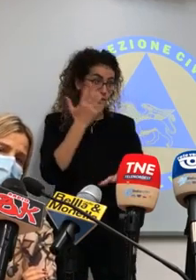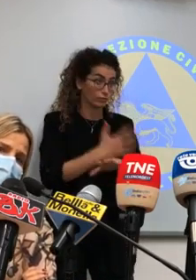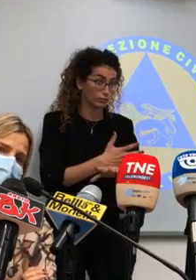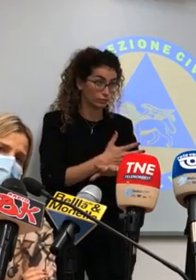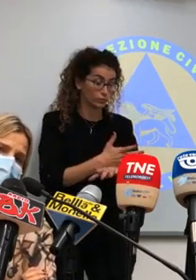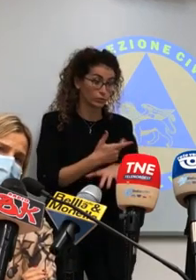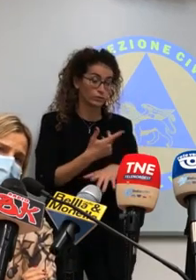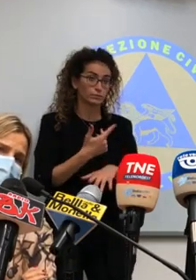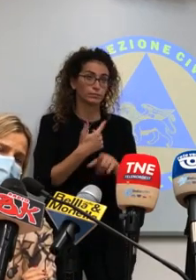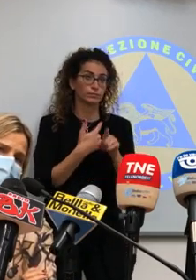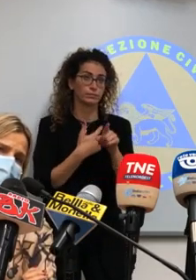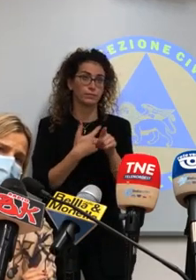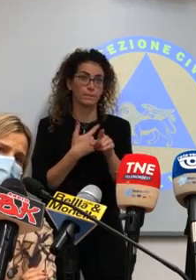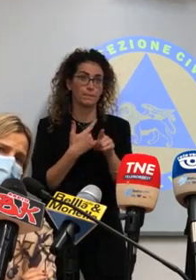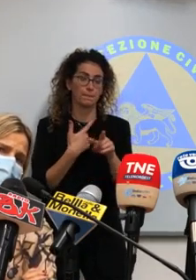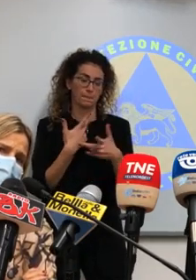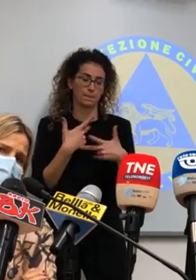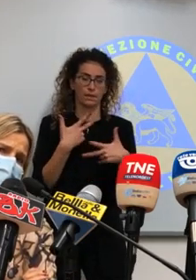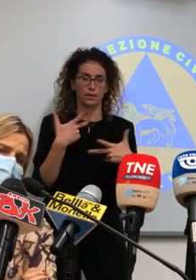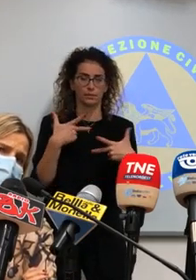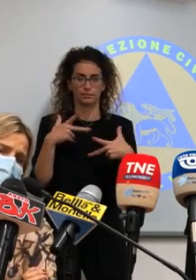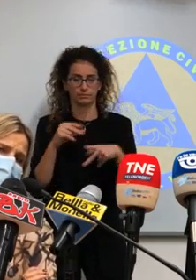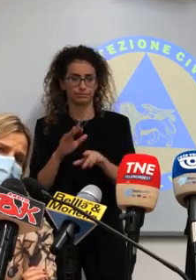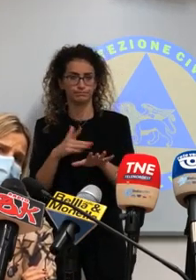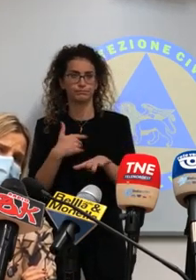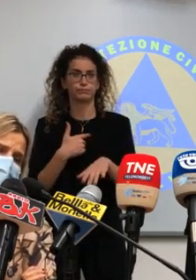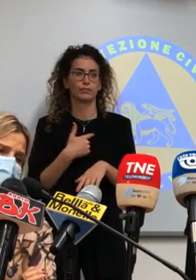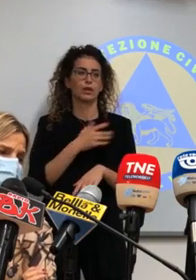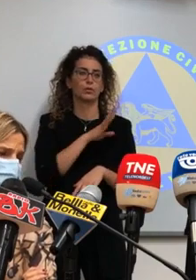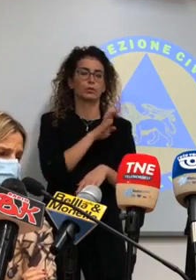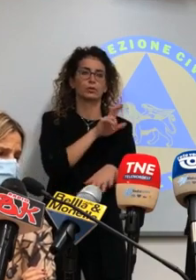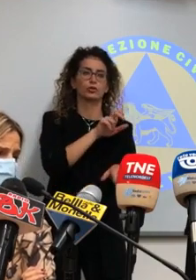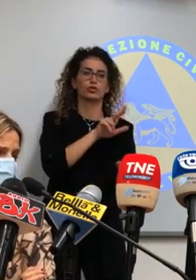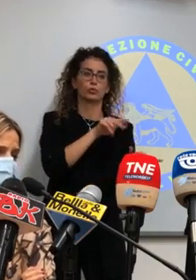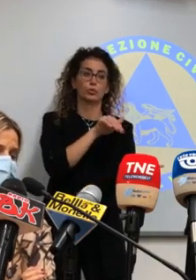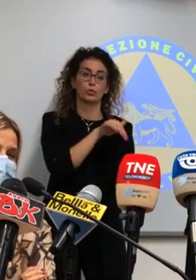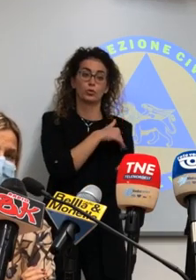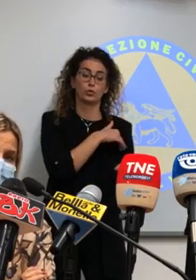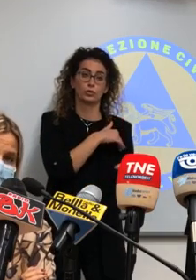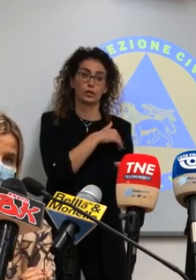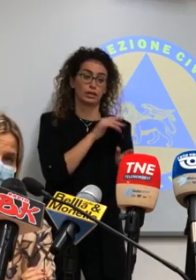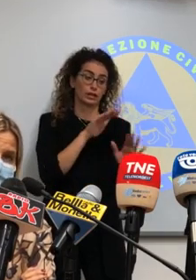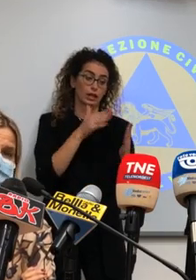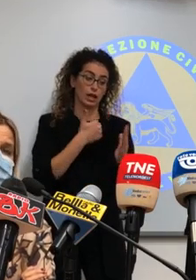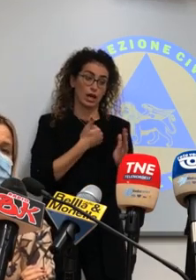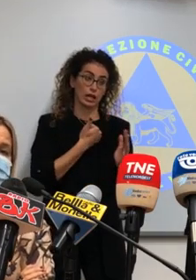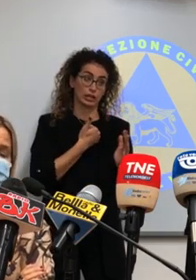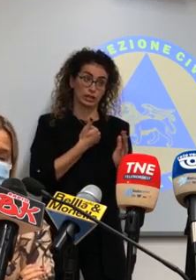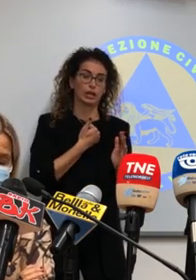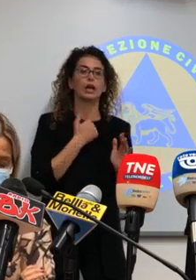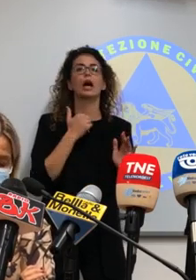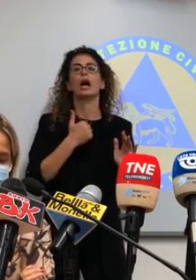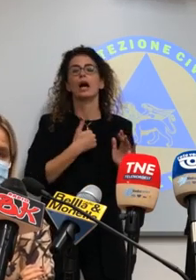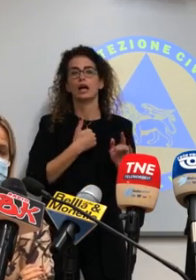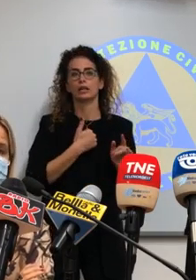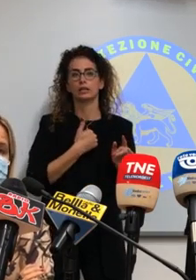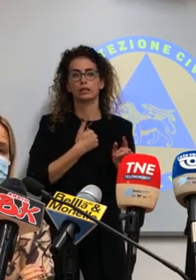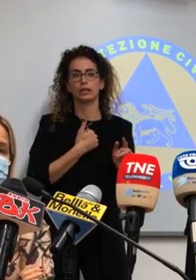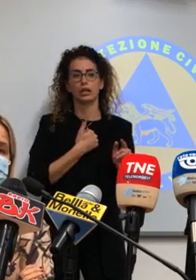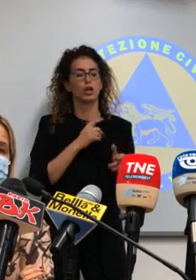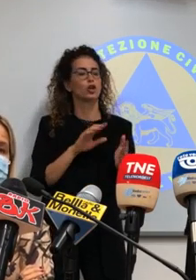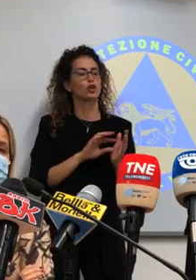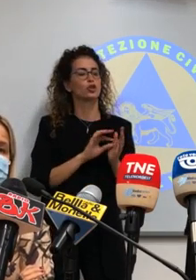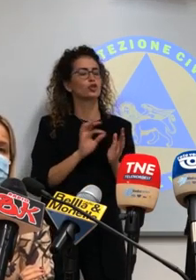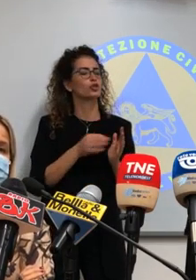Giusto per ricominciamo poi da capo. Quindi 4.848 studenti sono in quarantena, cioè sono a casa. Sì. Se stanno a casa quanti